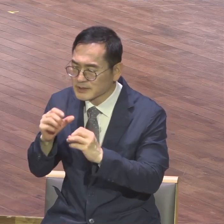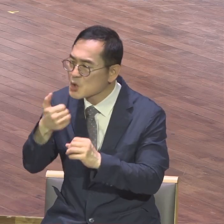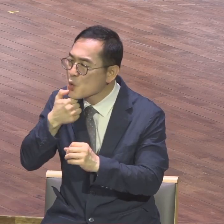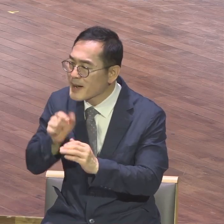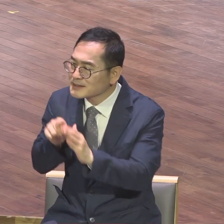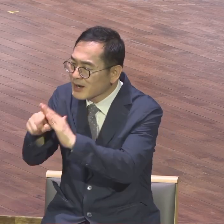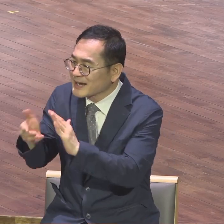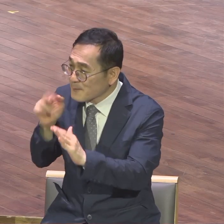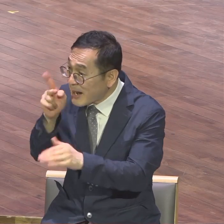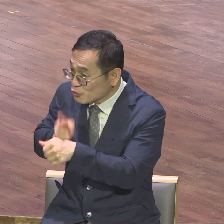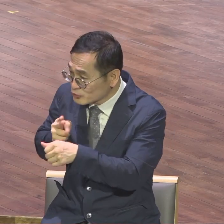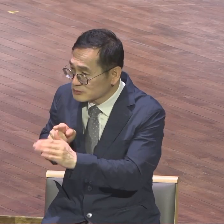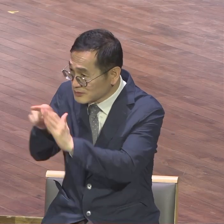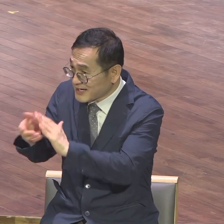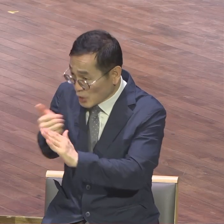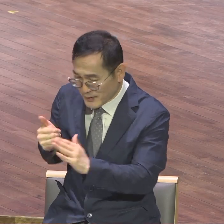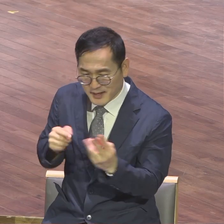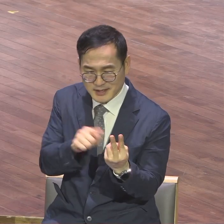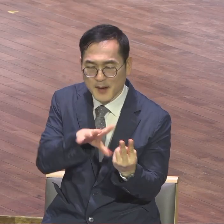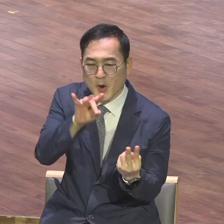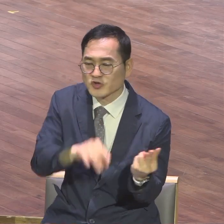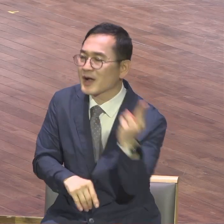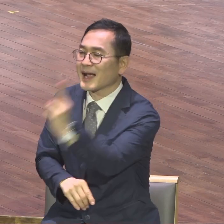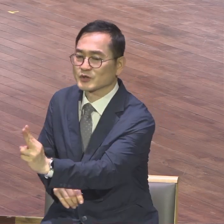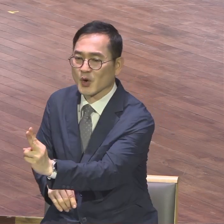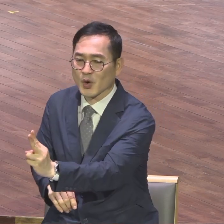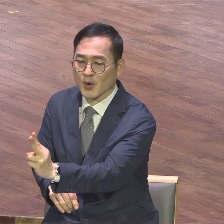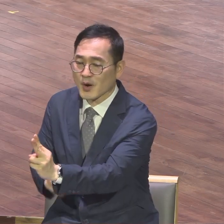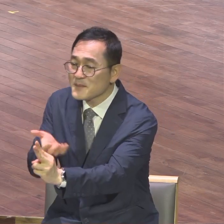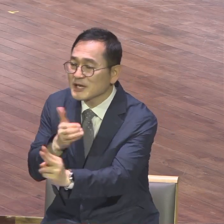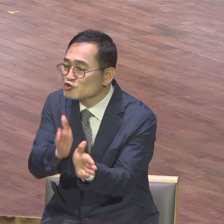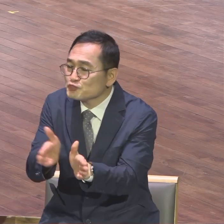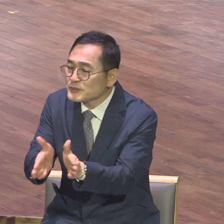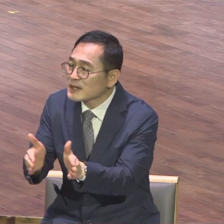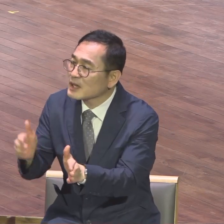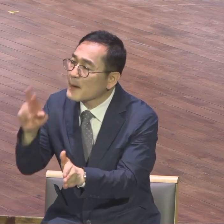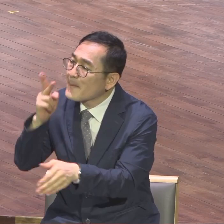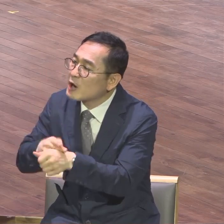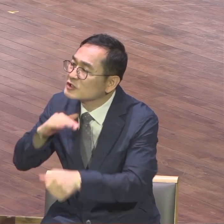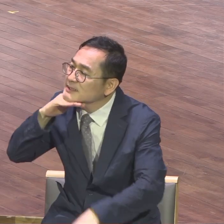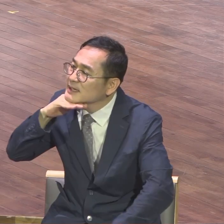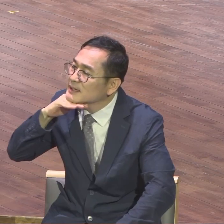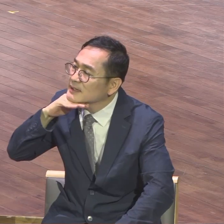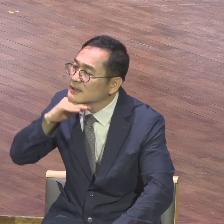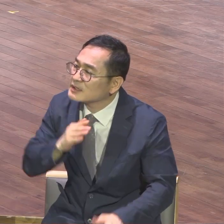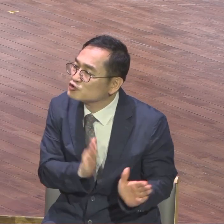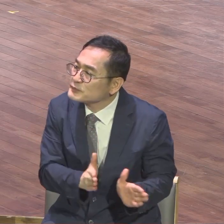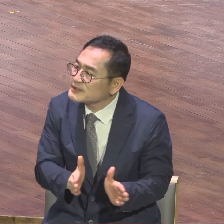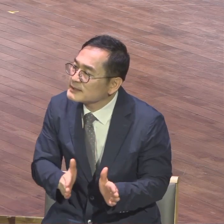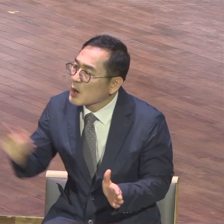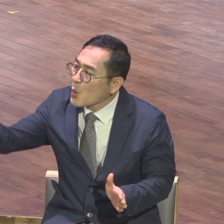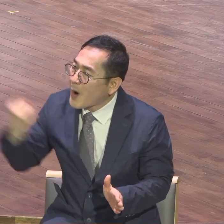들어가서 바울의 선교할 사역을 미리 준비하고 있어요. 이 정도로